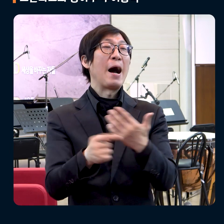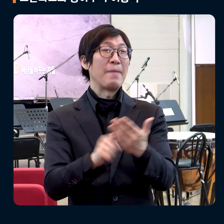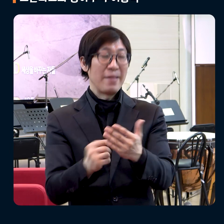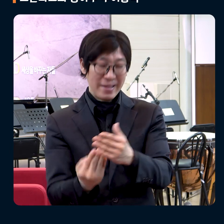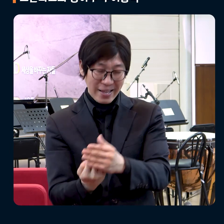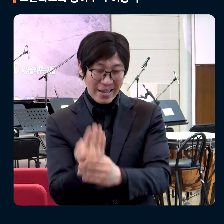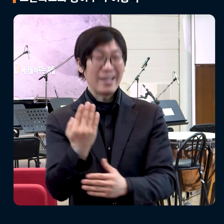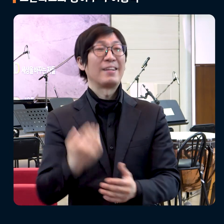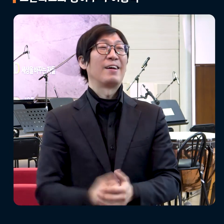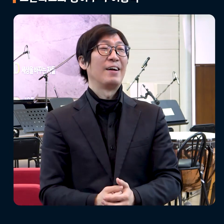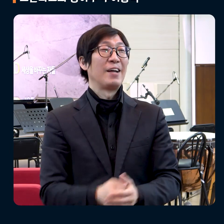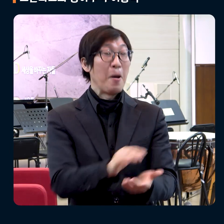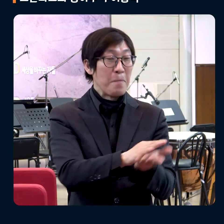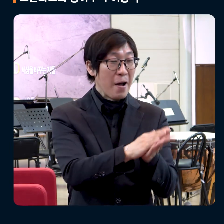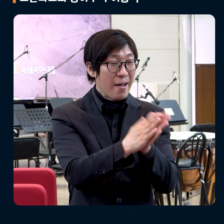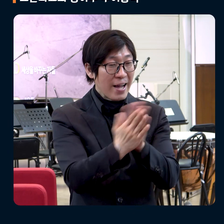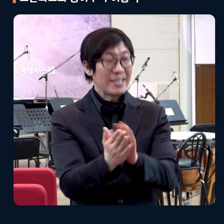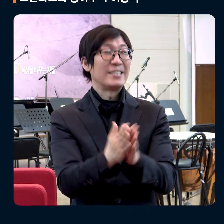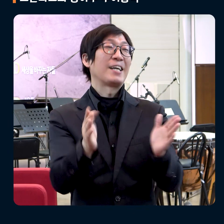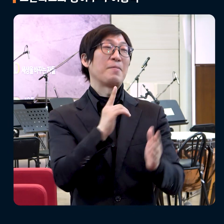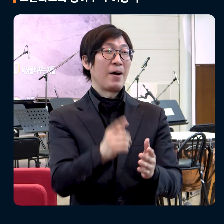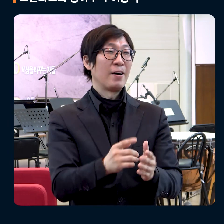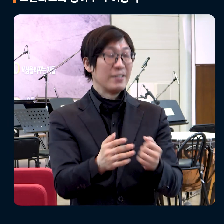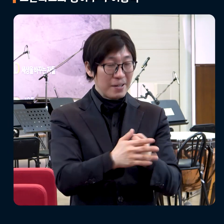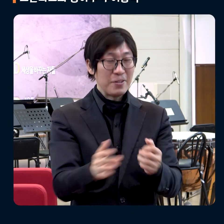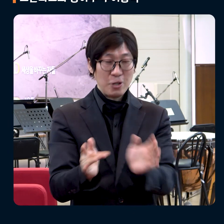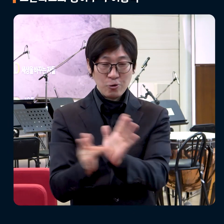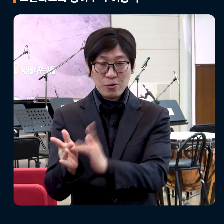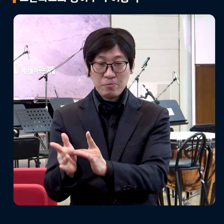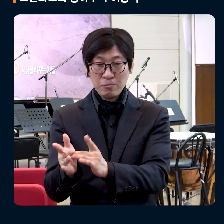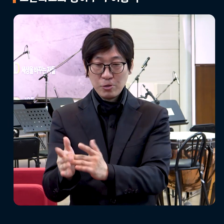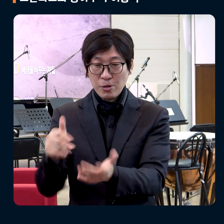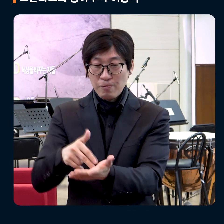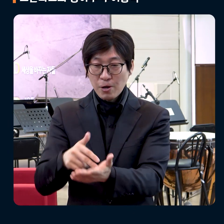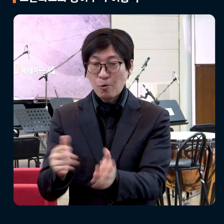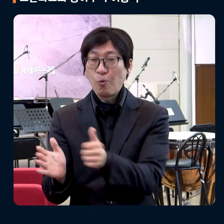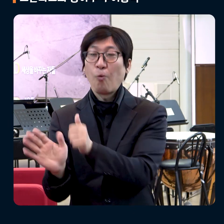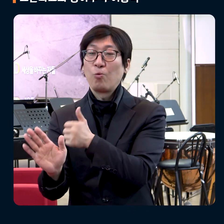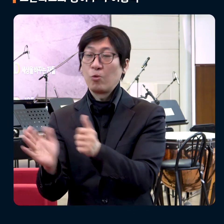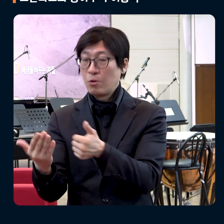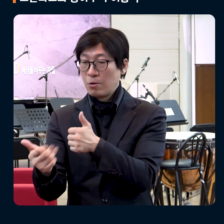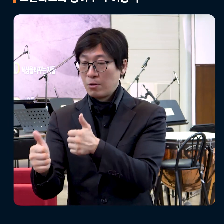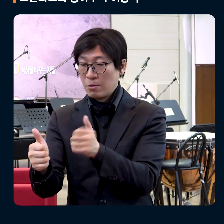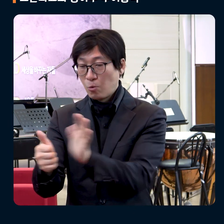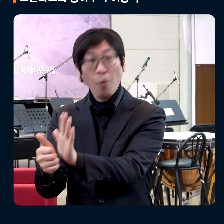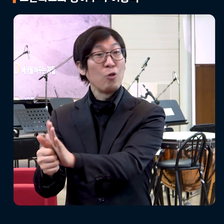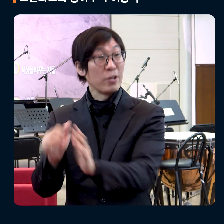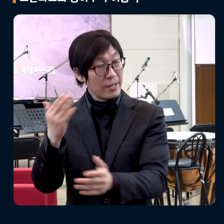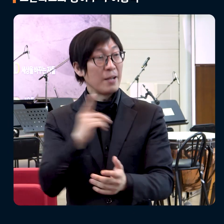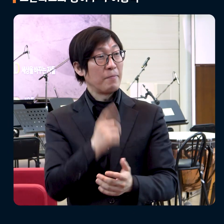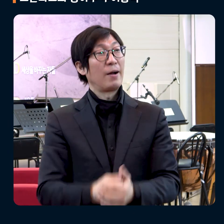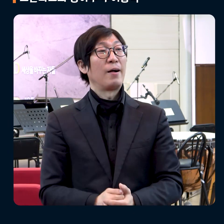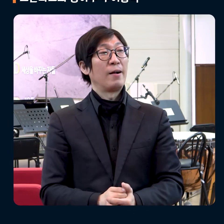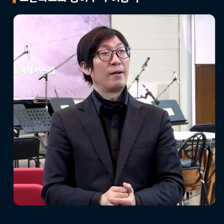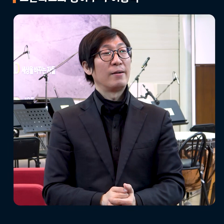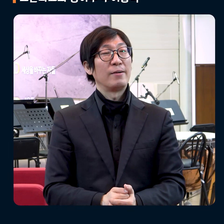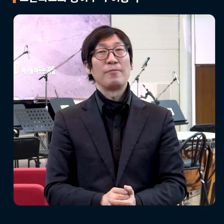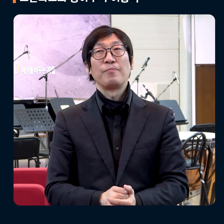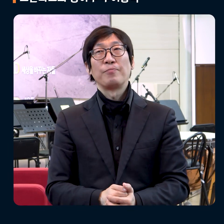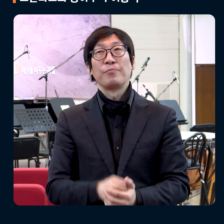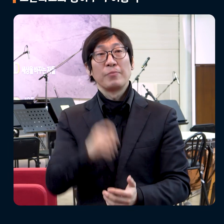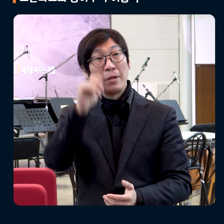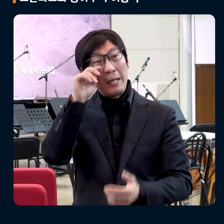니고데모가 살짝 예수님 편에 선 겁니다. 여러분, 우리가요 자녀들